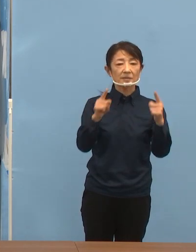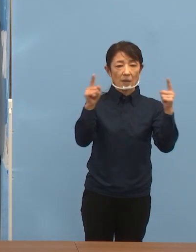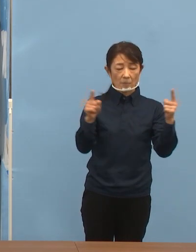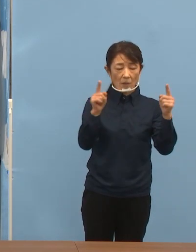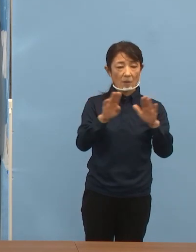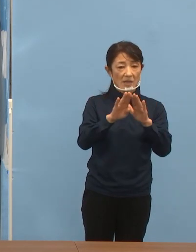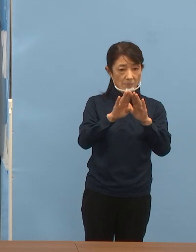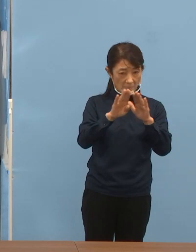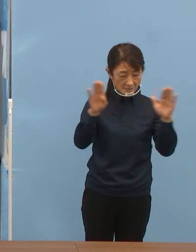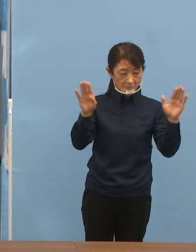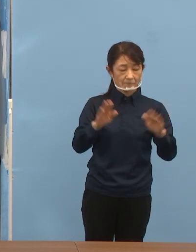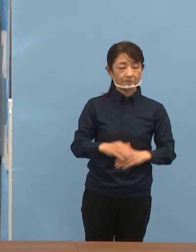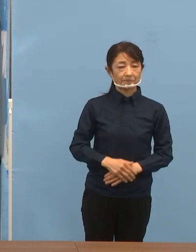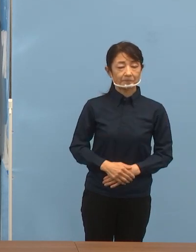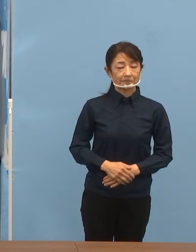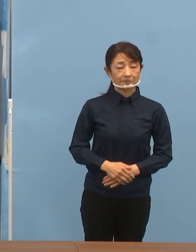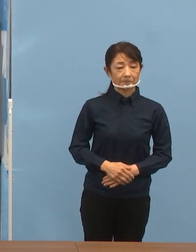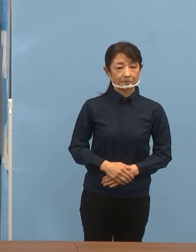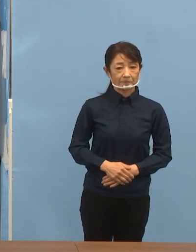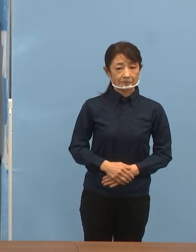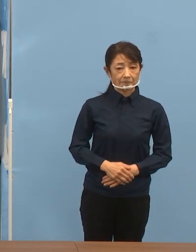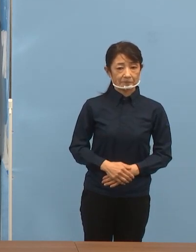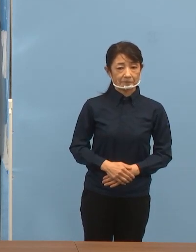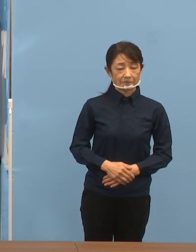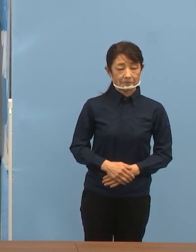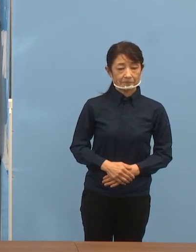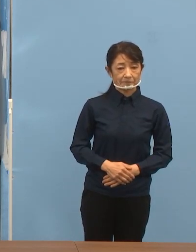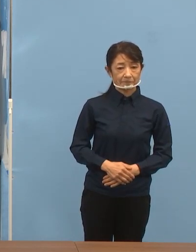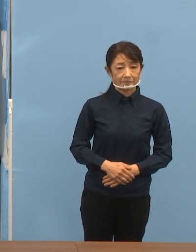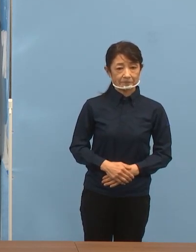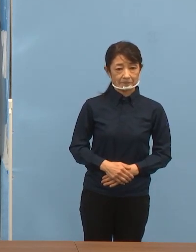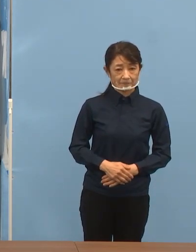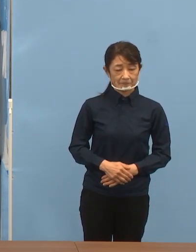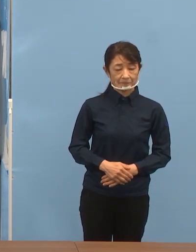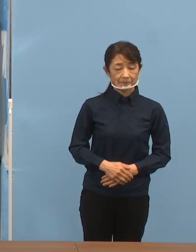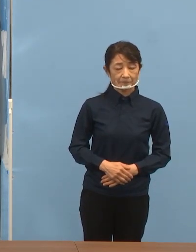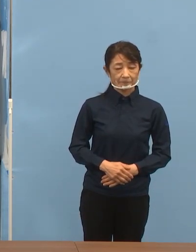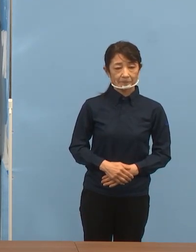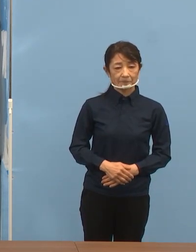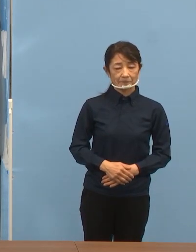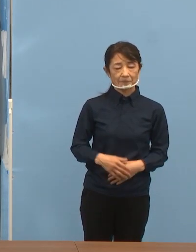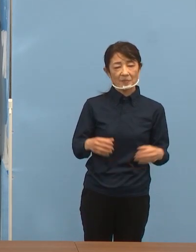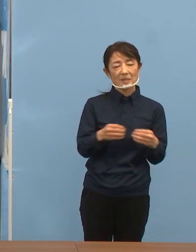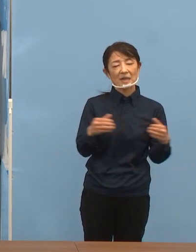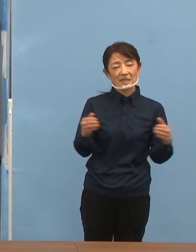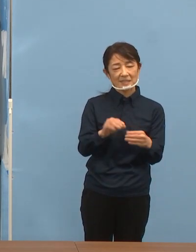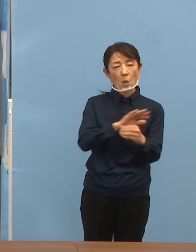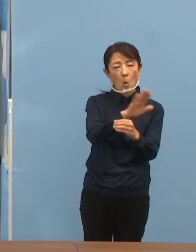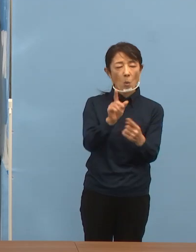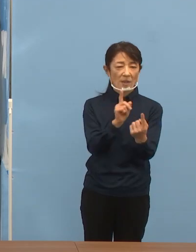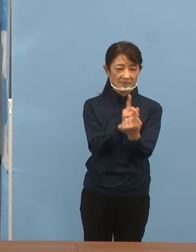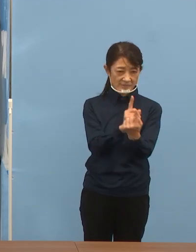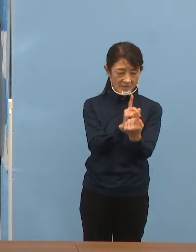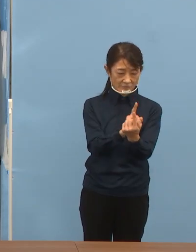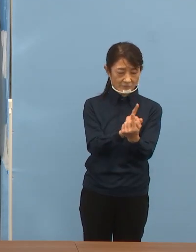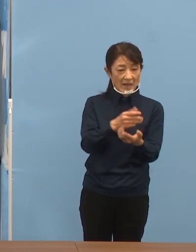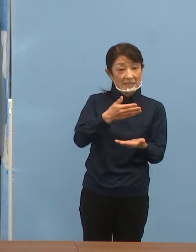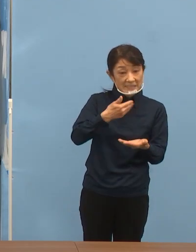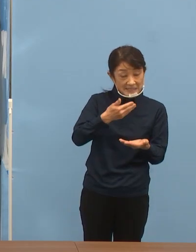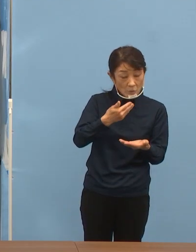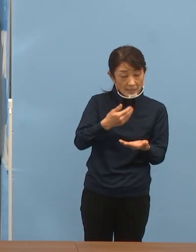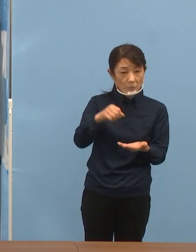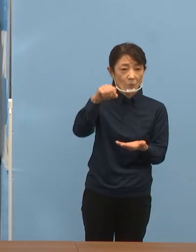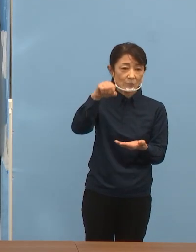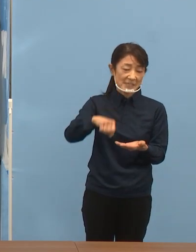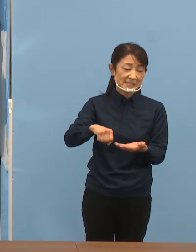開始について、お話をさせていただきます。長崎コロナ対策飲食店認証制